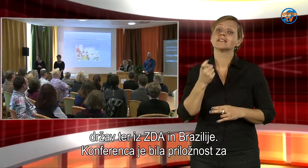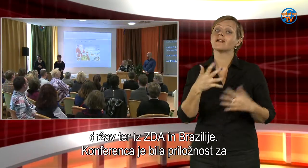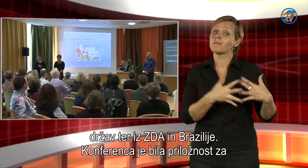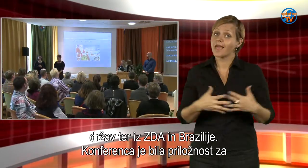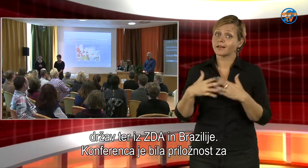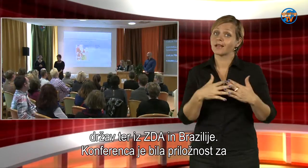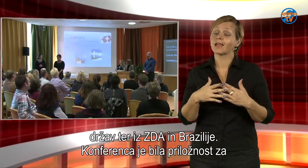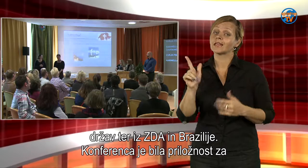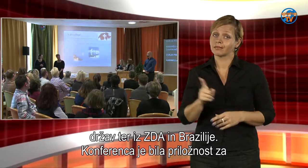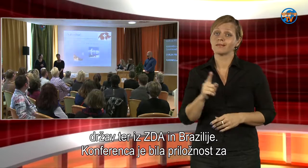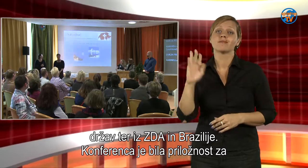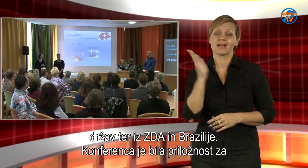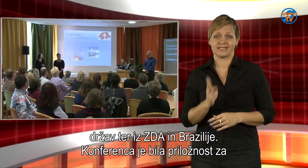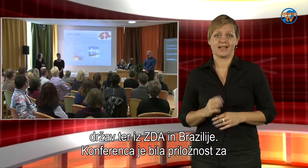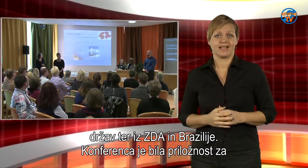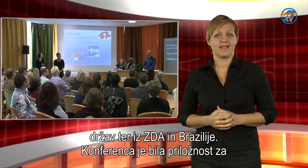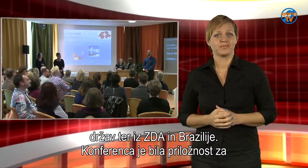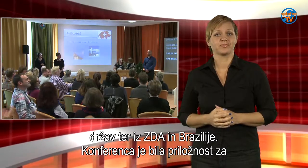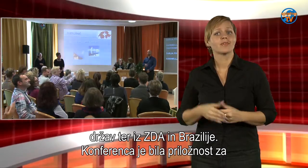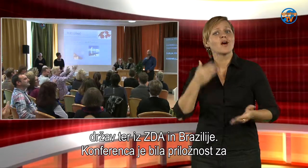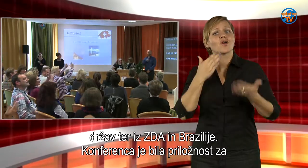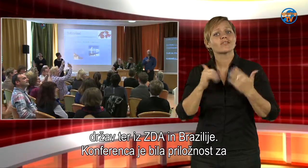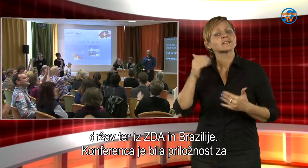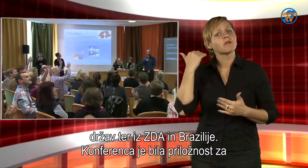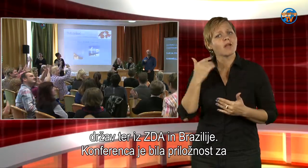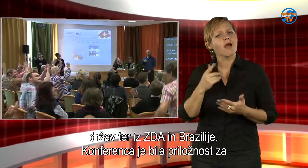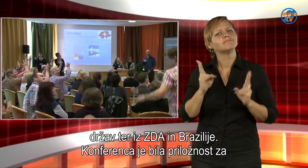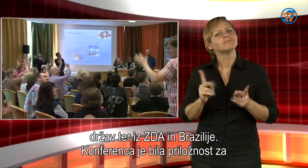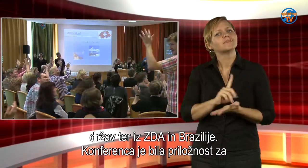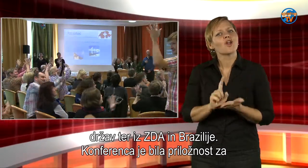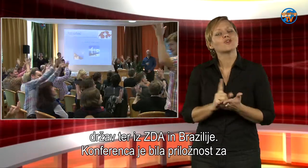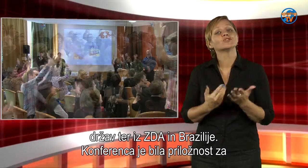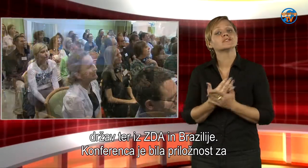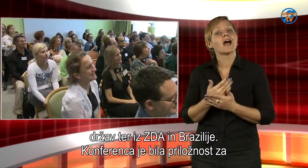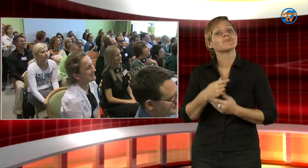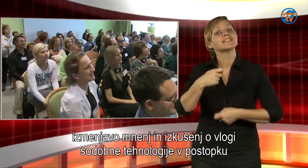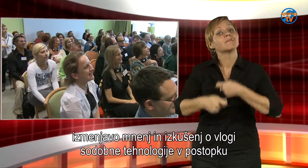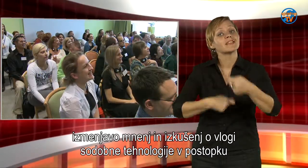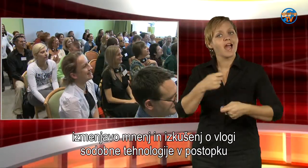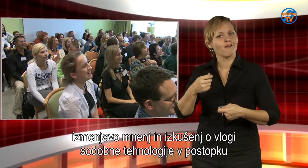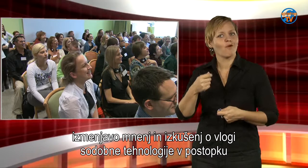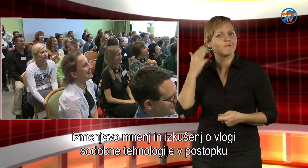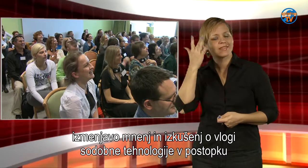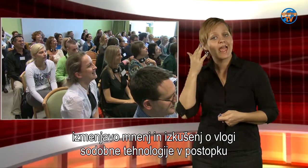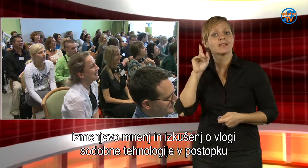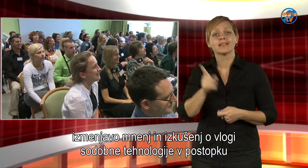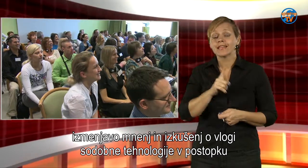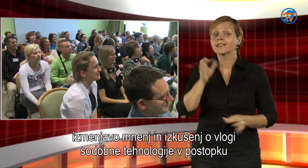ter iz ZDA in Brazilije. Konferenca je bila priložnost za izmenjavo mnenj in izkušenj o